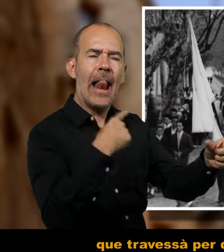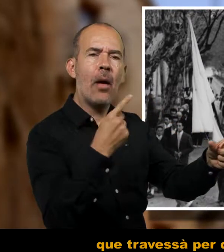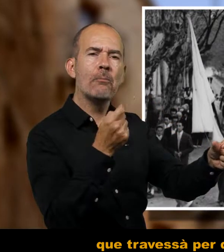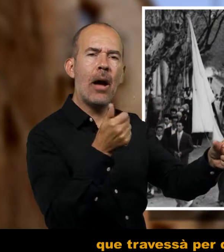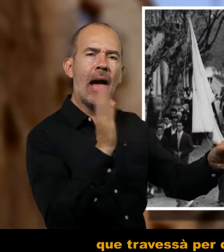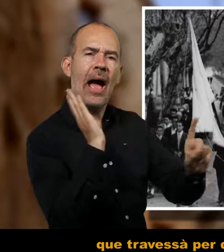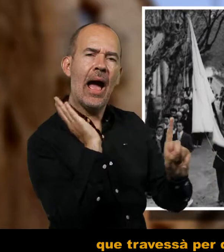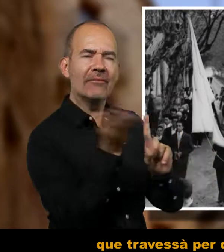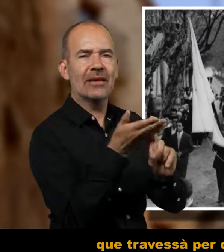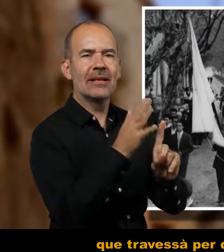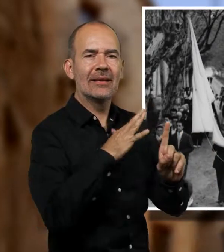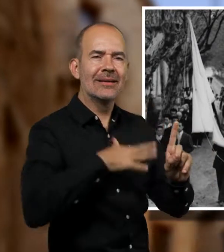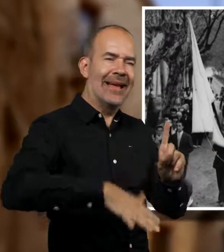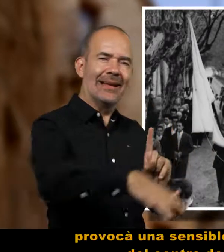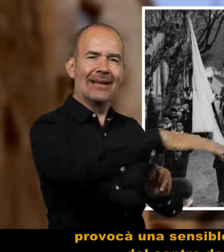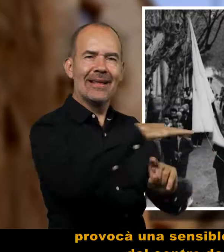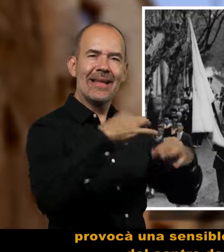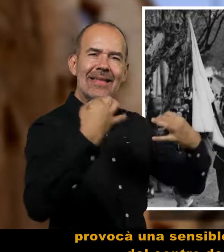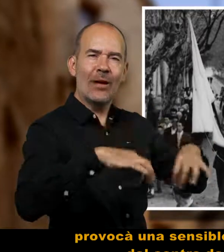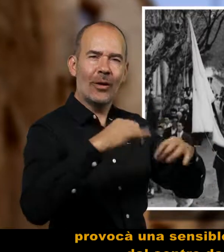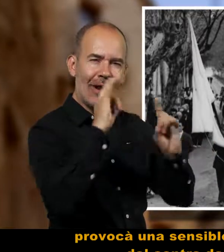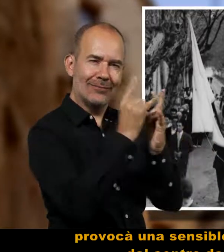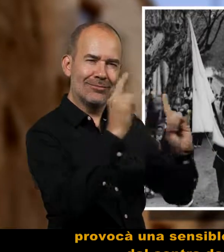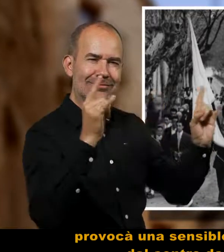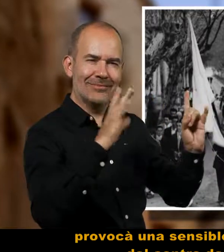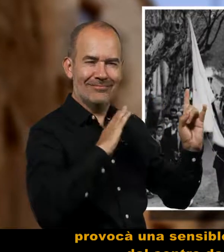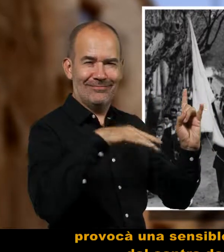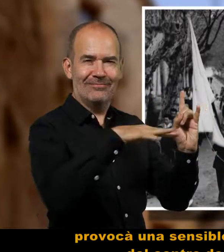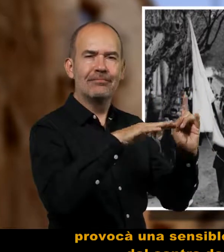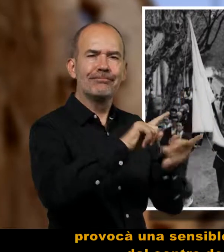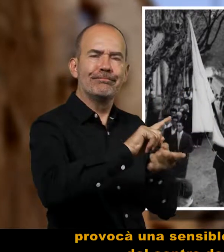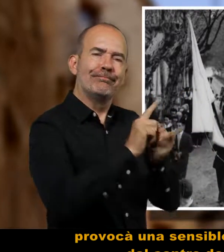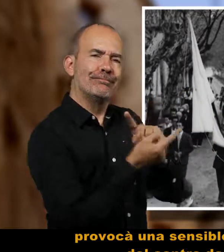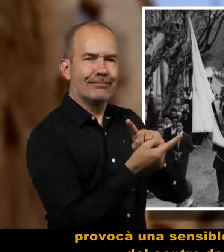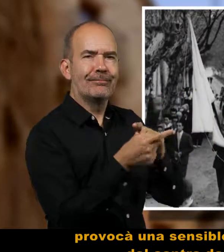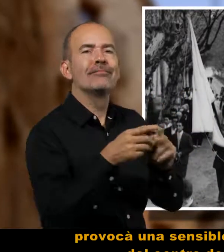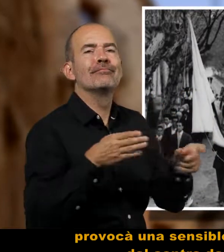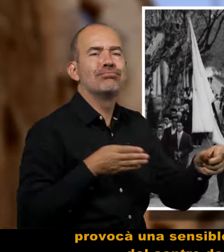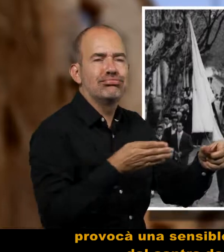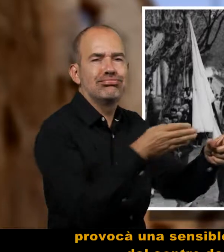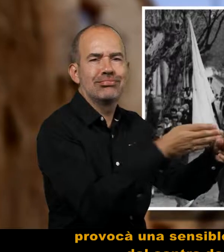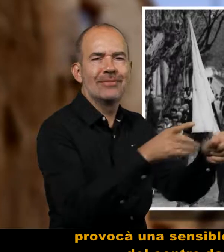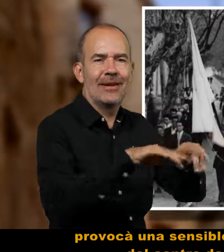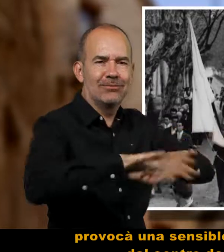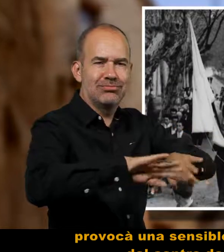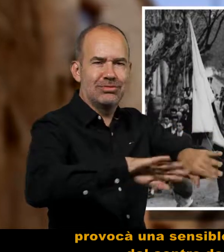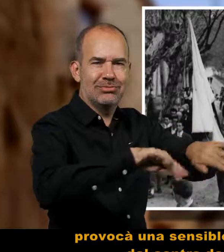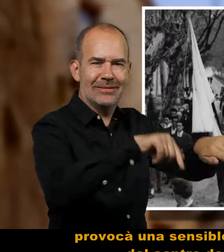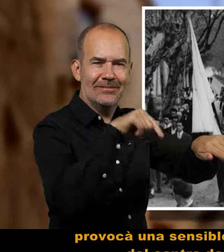poble, provocà una sensible transformació del centre de l'Estany i deixà una petjada